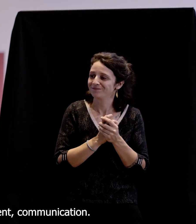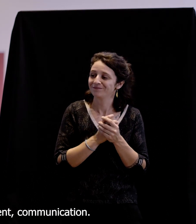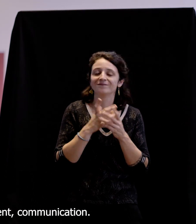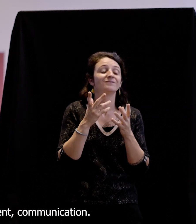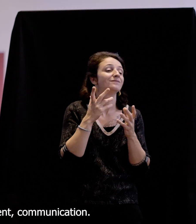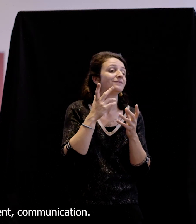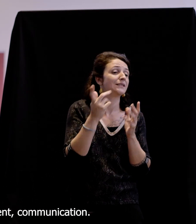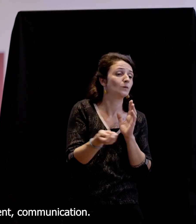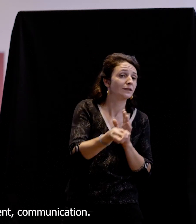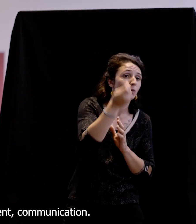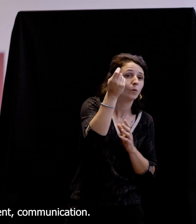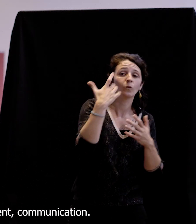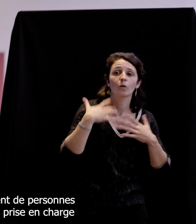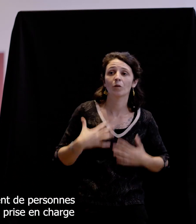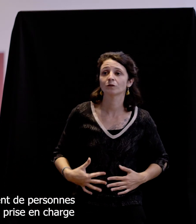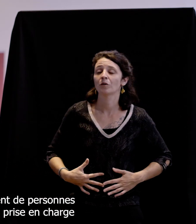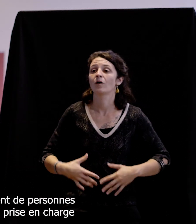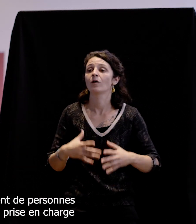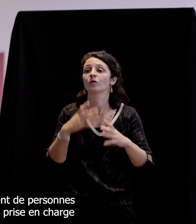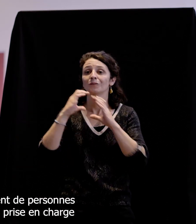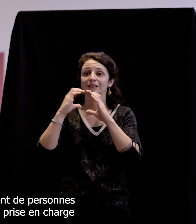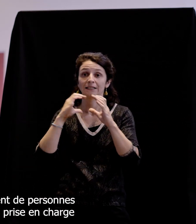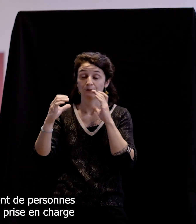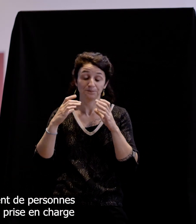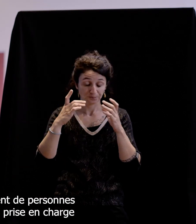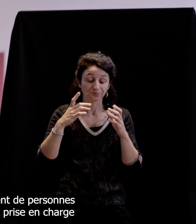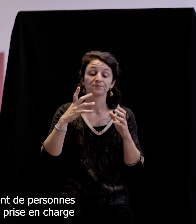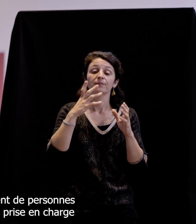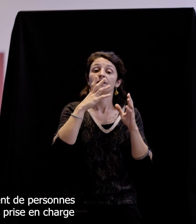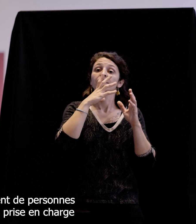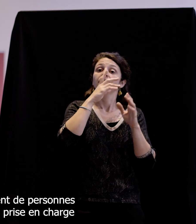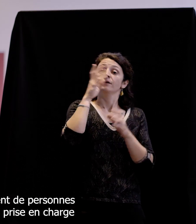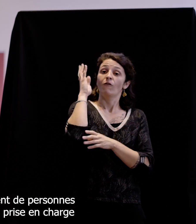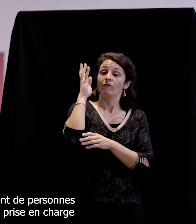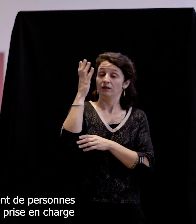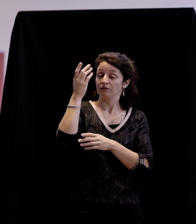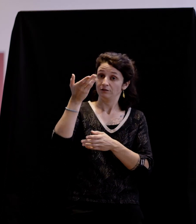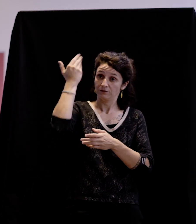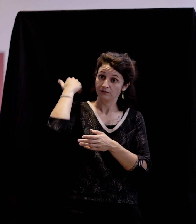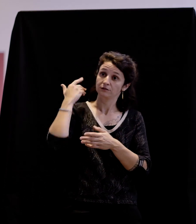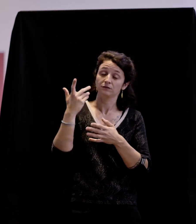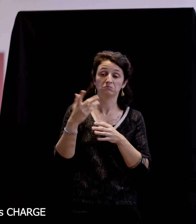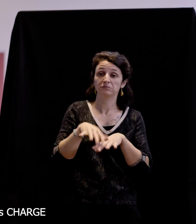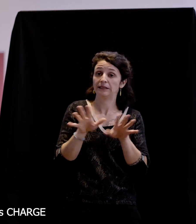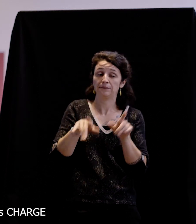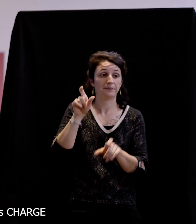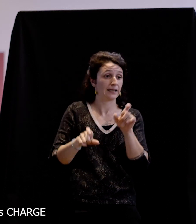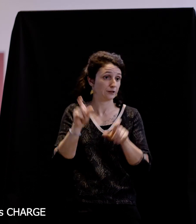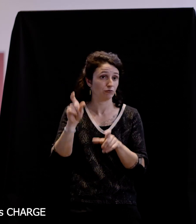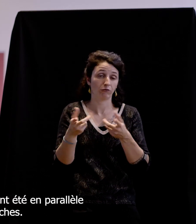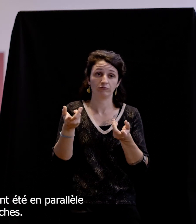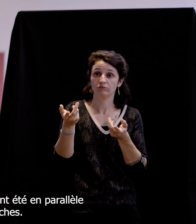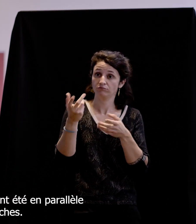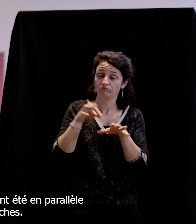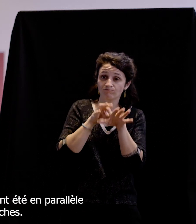éducation, comportement, communication. Il y avait énormément de personnes qui s'occupent de la prise en charge des personnes